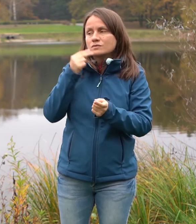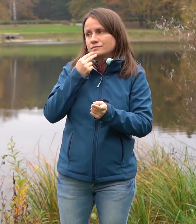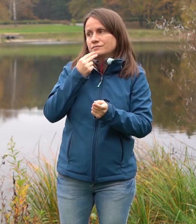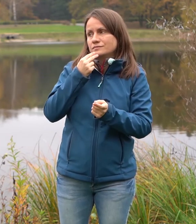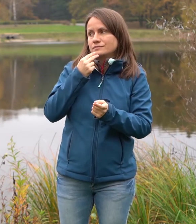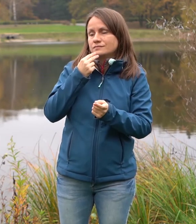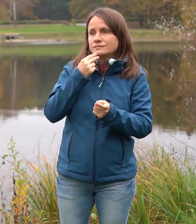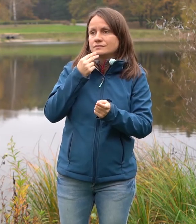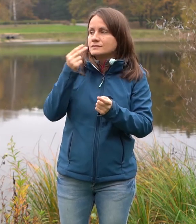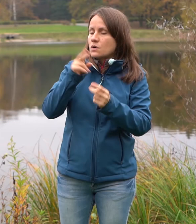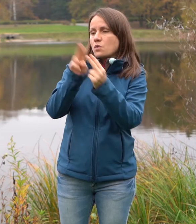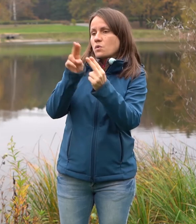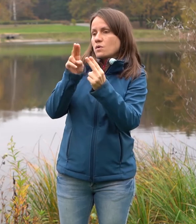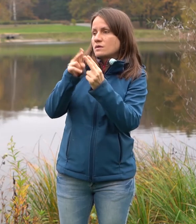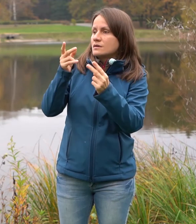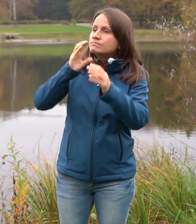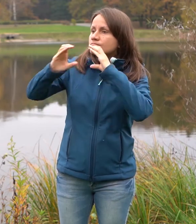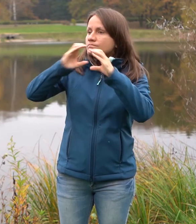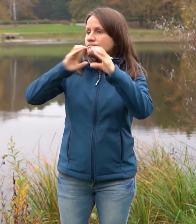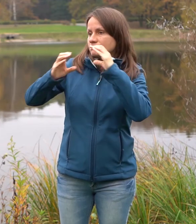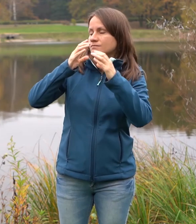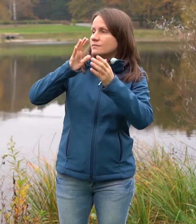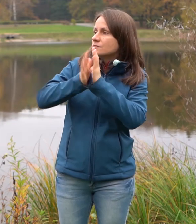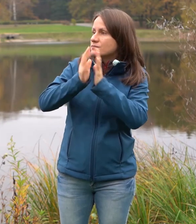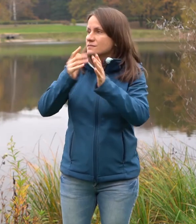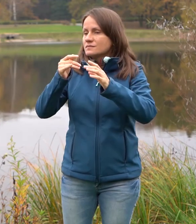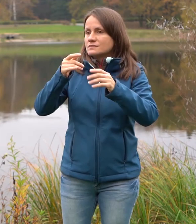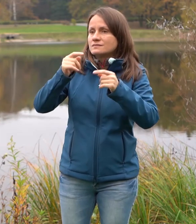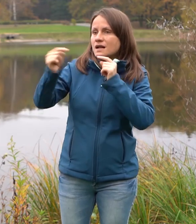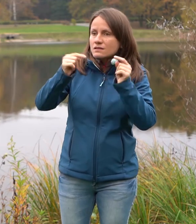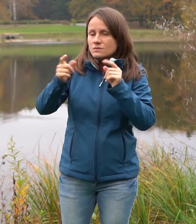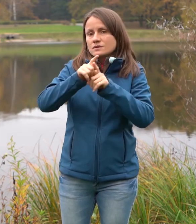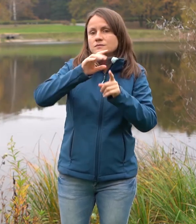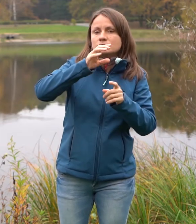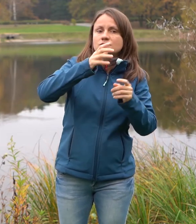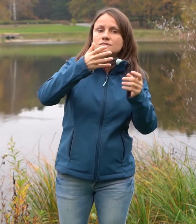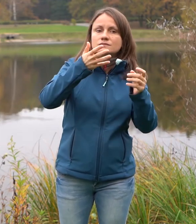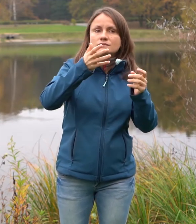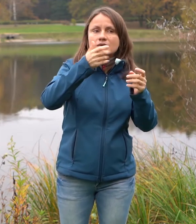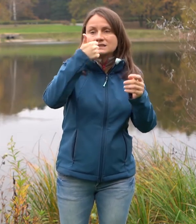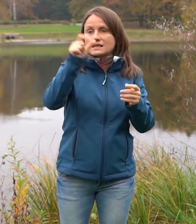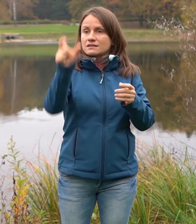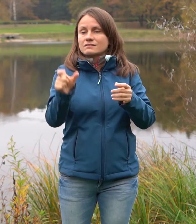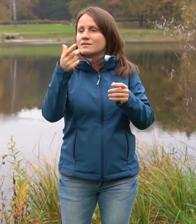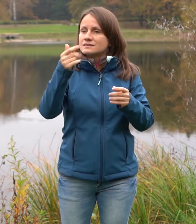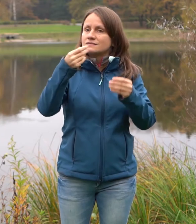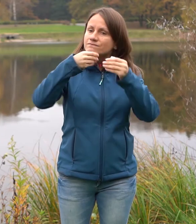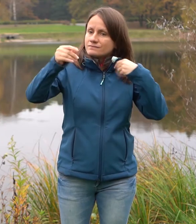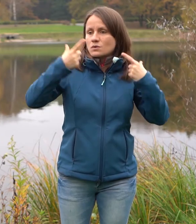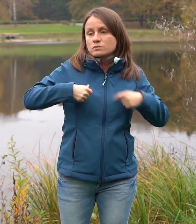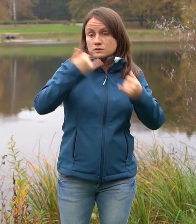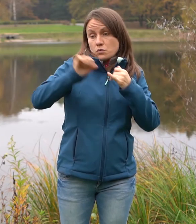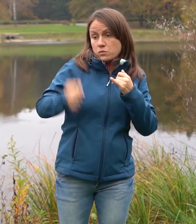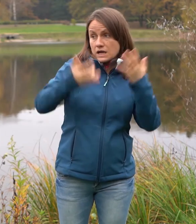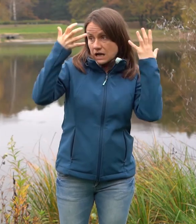się z głuchymi. Mieć z nimi kontakt, komunikować się, rozmawiać i też nie wystarczy jedna osoba. Jeśli ktoś chce migać biegle, to trzeba